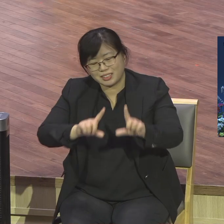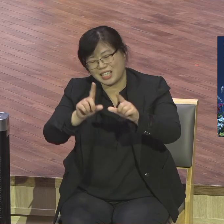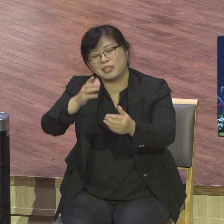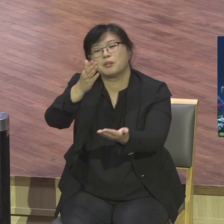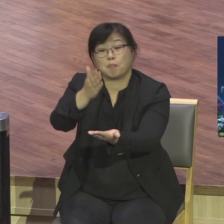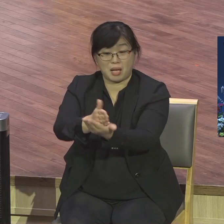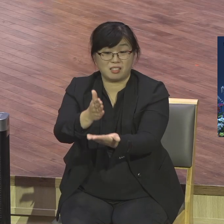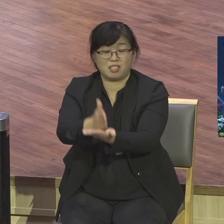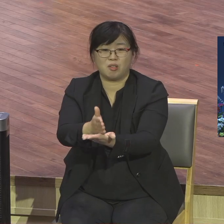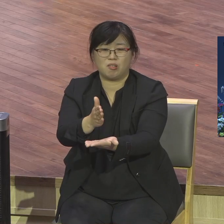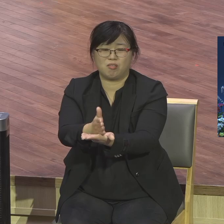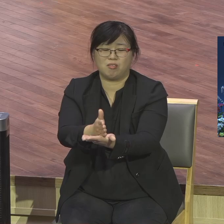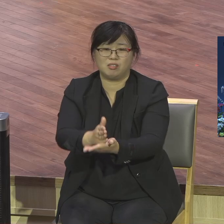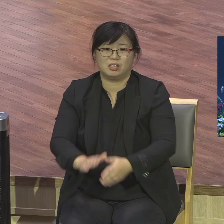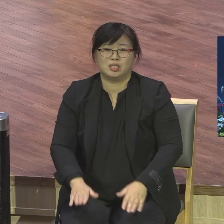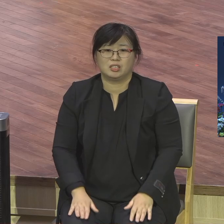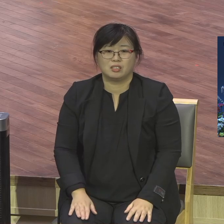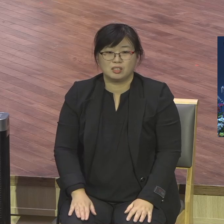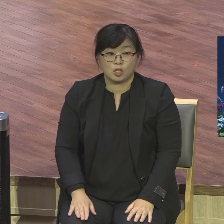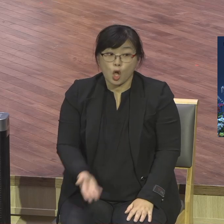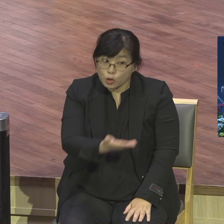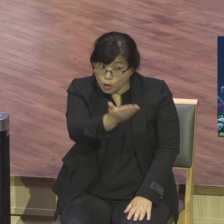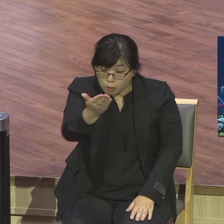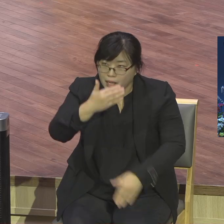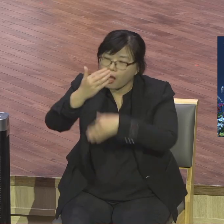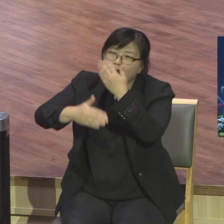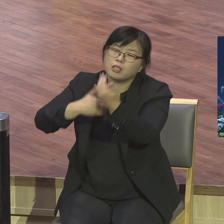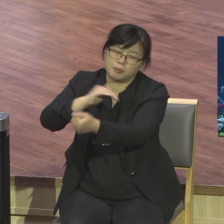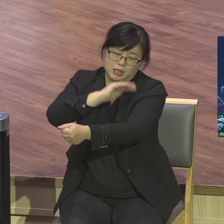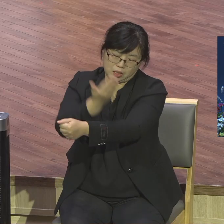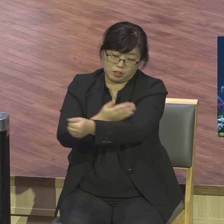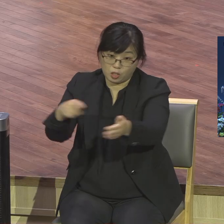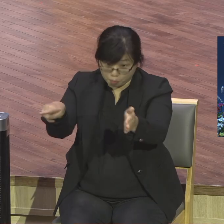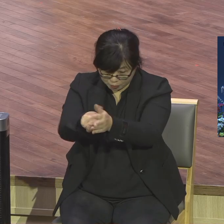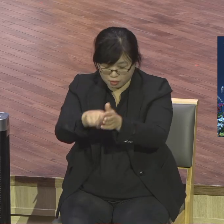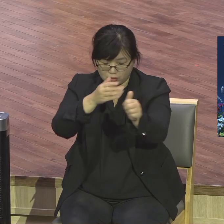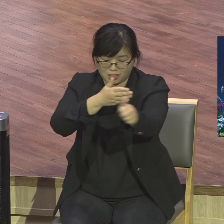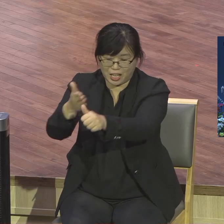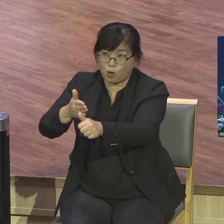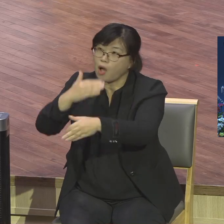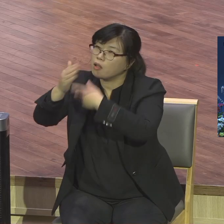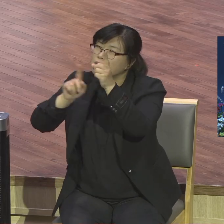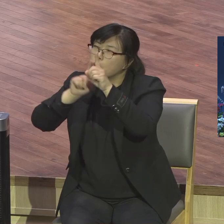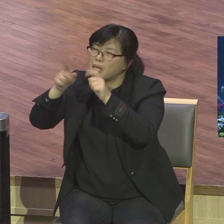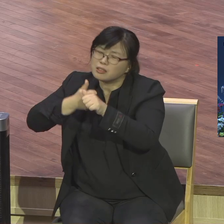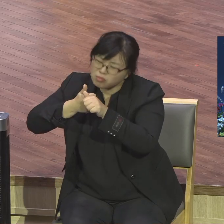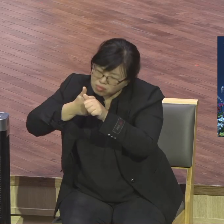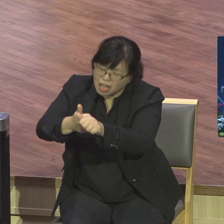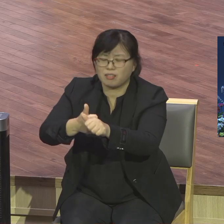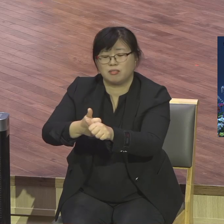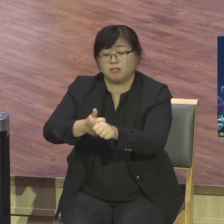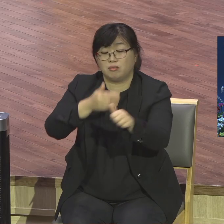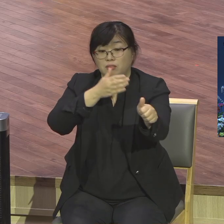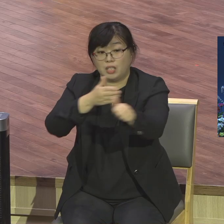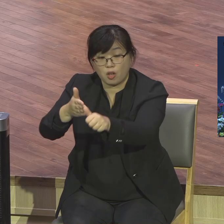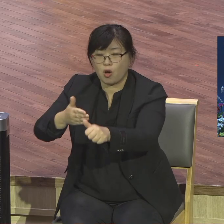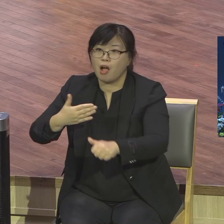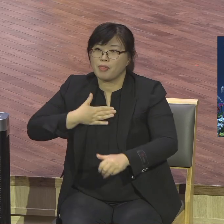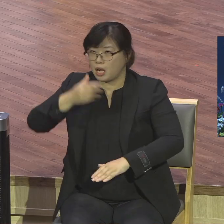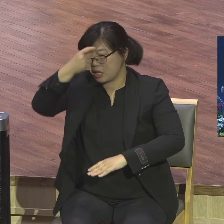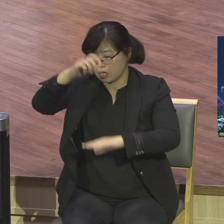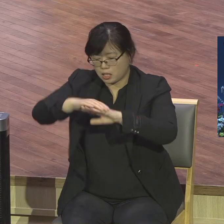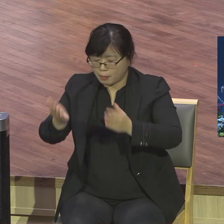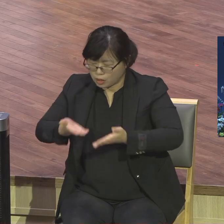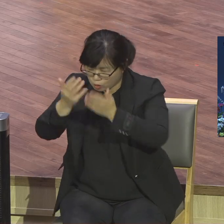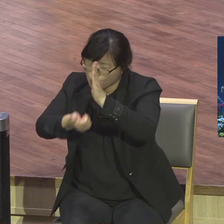여러분은 하나님의 능력을 믿으면 돼요 말씀 따라 하면 됩니다 중요한 거 예배 성공 하면 됩니다 내가 먼저